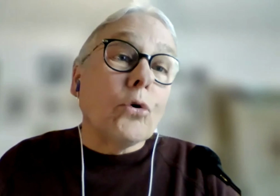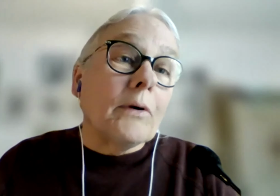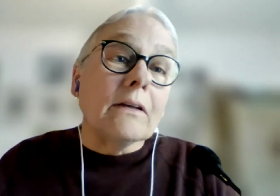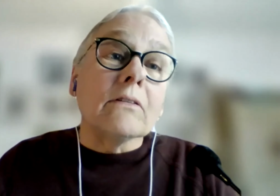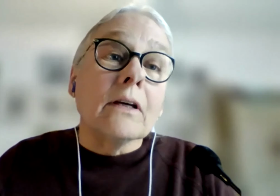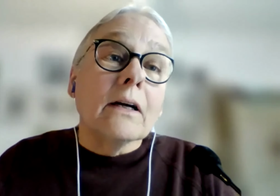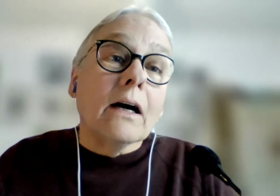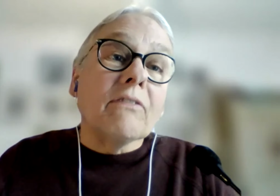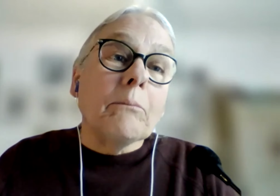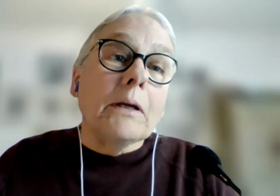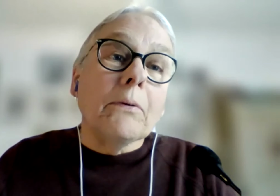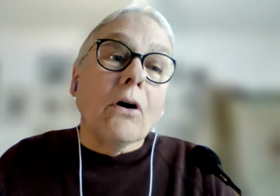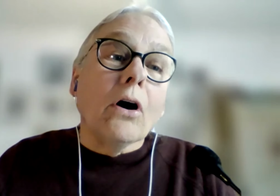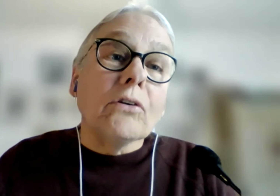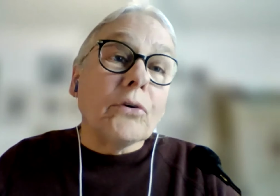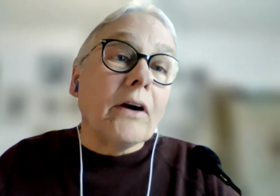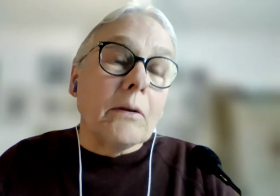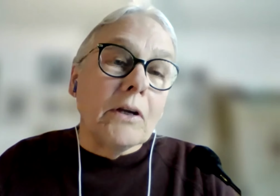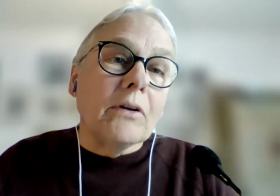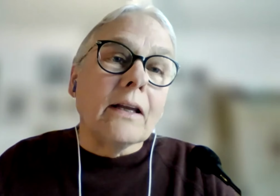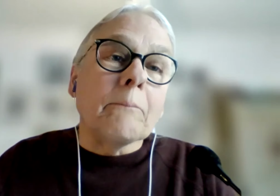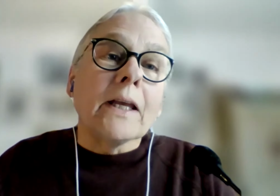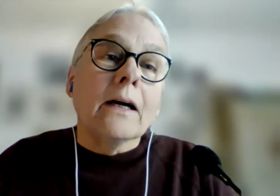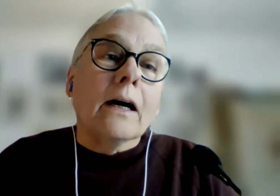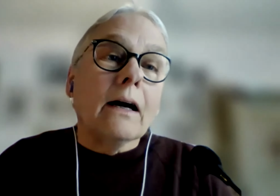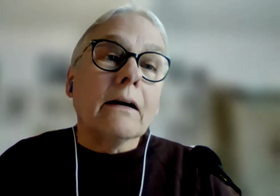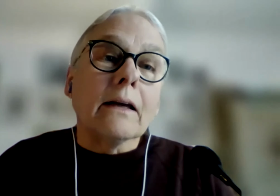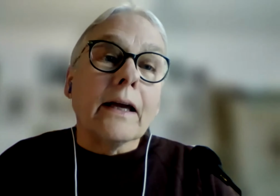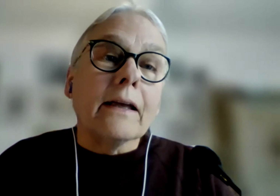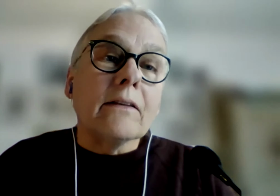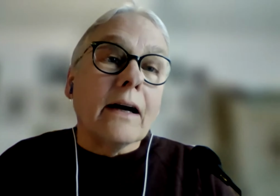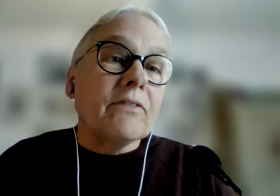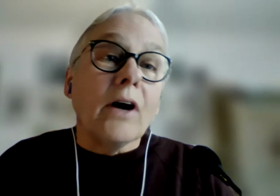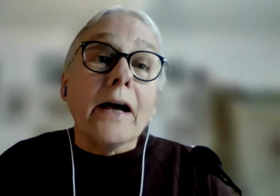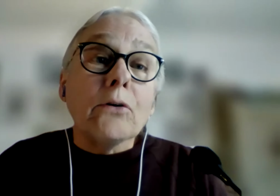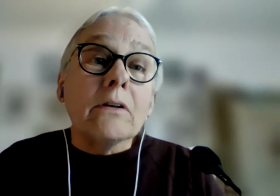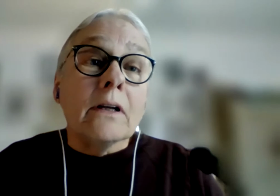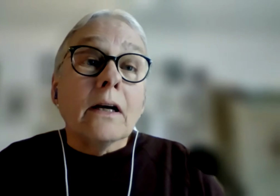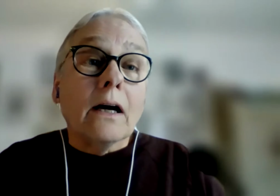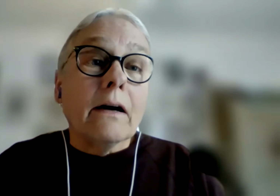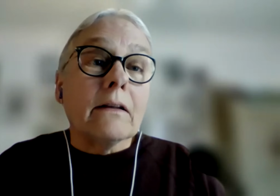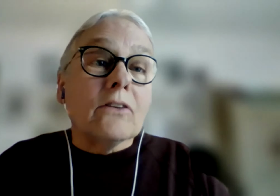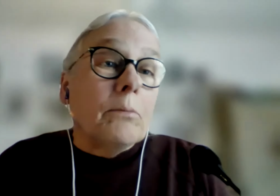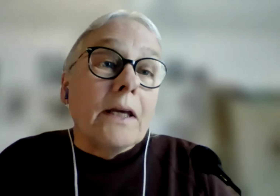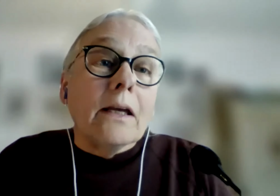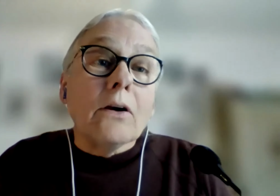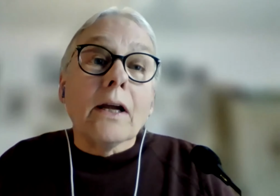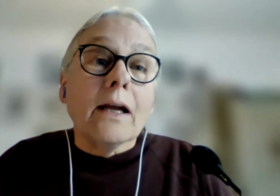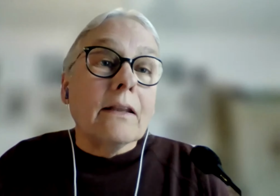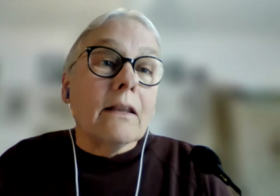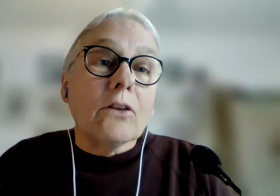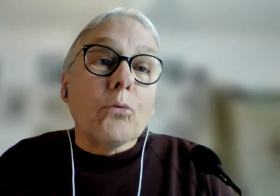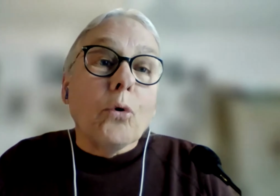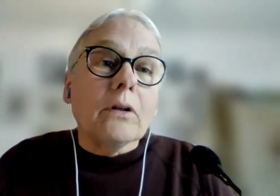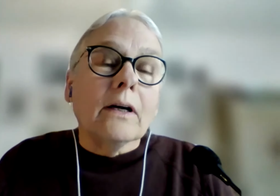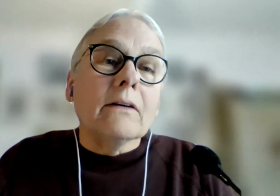of stories from people all over our community. And I feel honored to be here